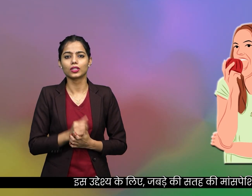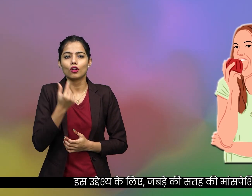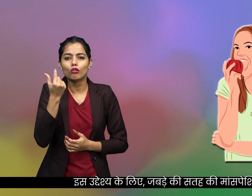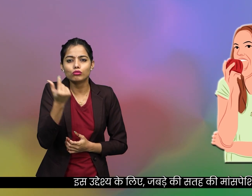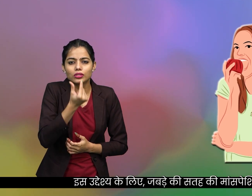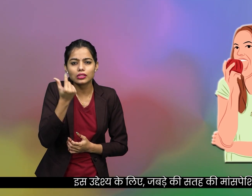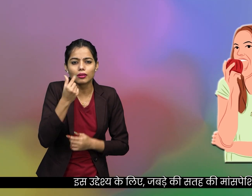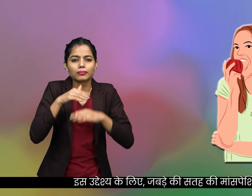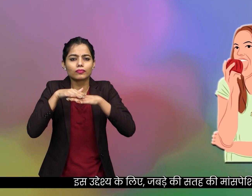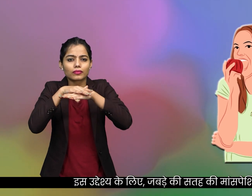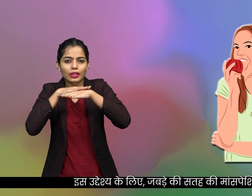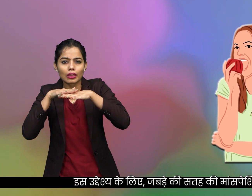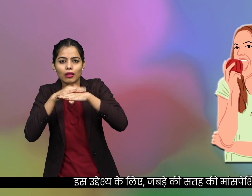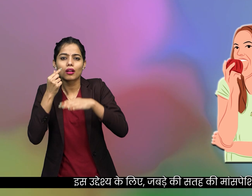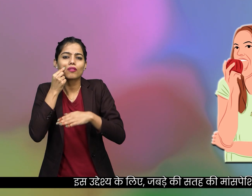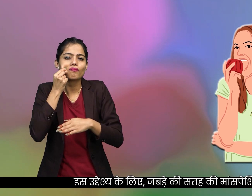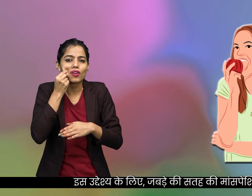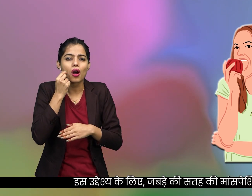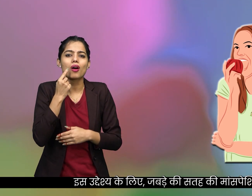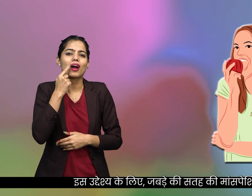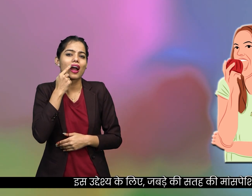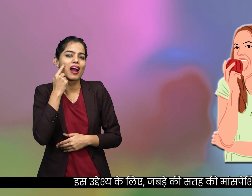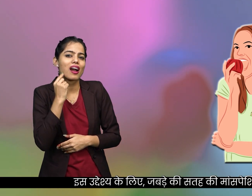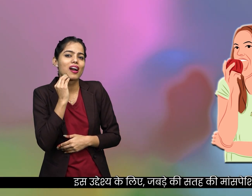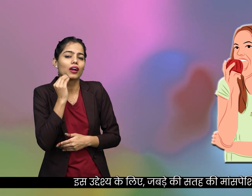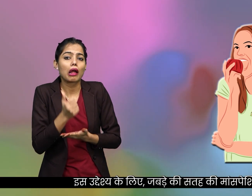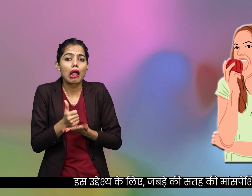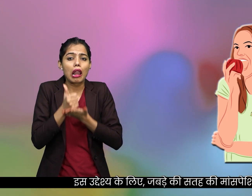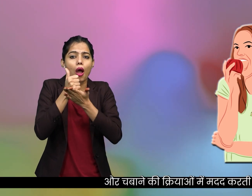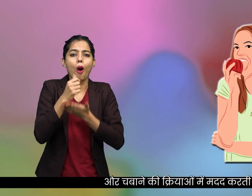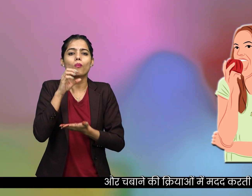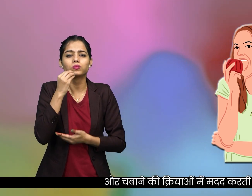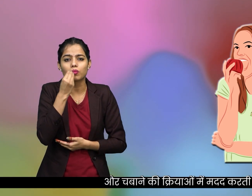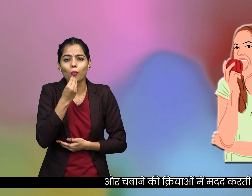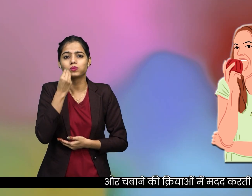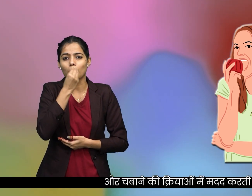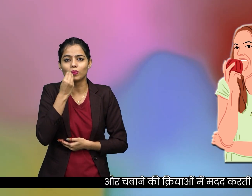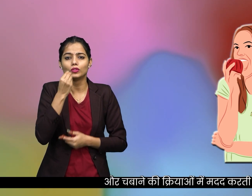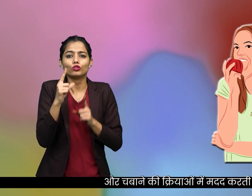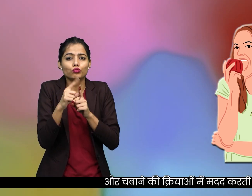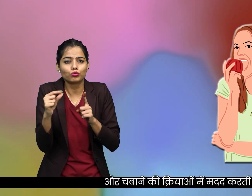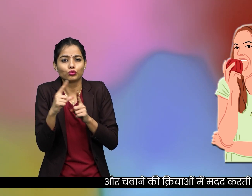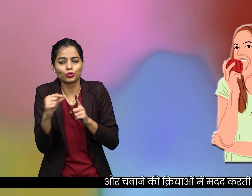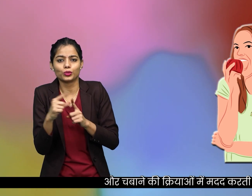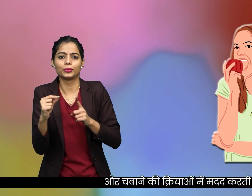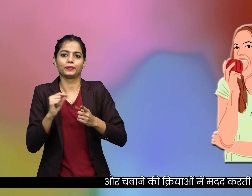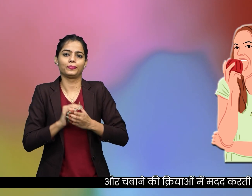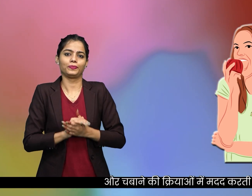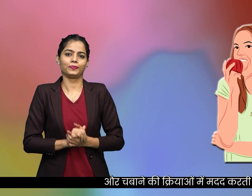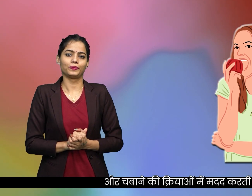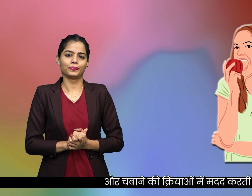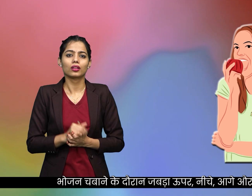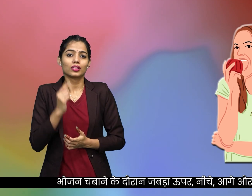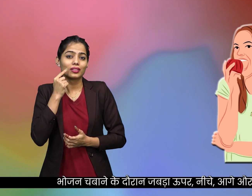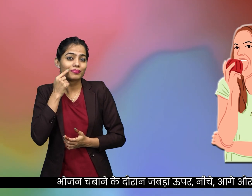इस उद्देश्य के लिए जबड़े की सतह की मांसपेशियां काटने और चबाने की प्रक्रियाओं में मदद करती